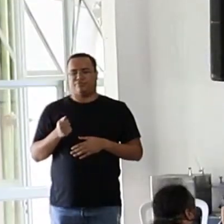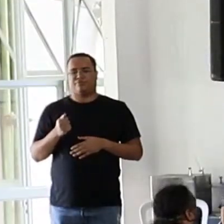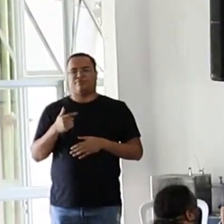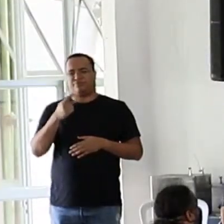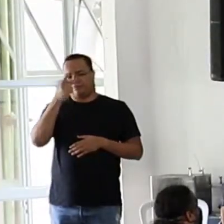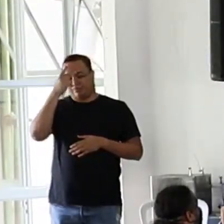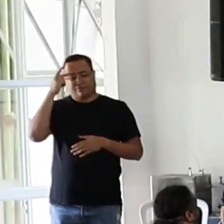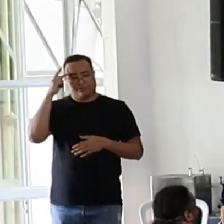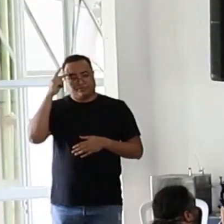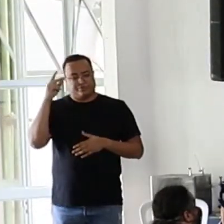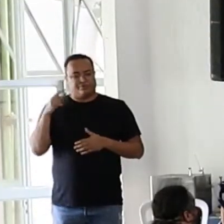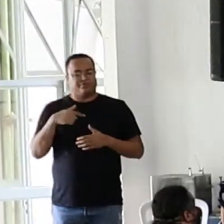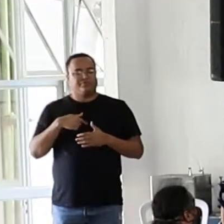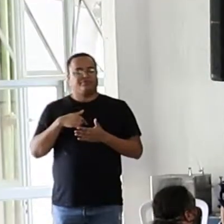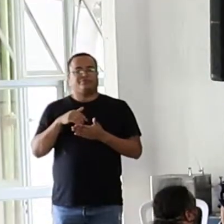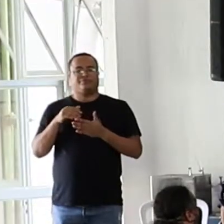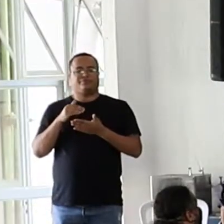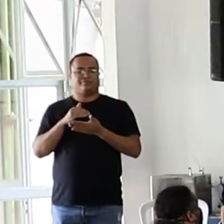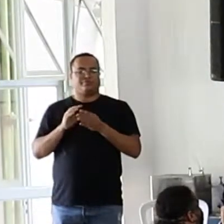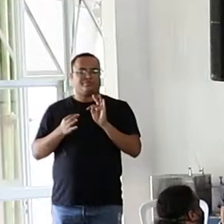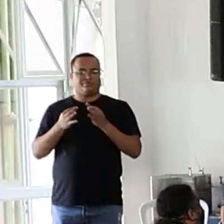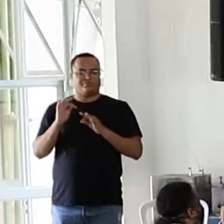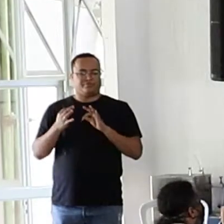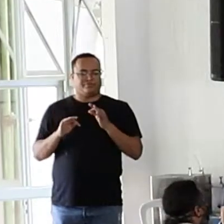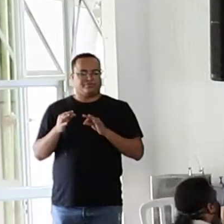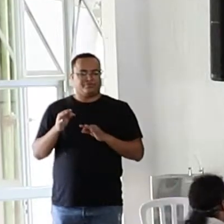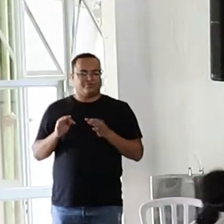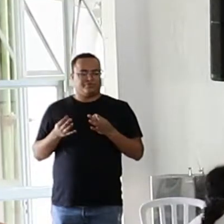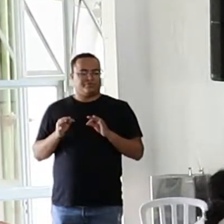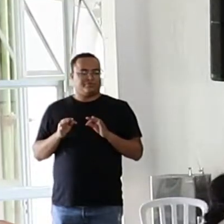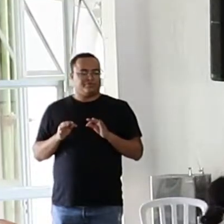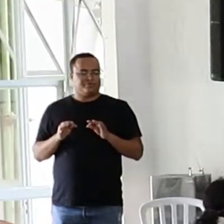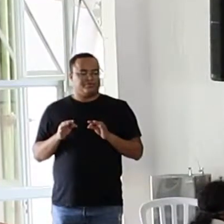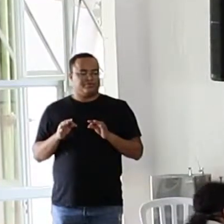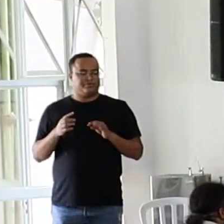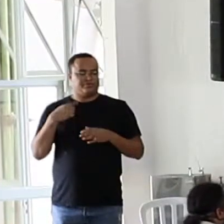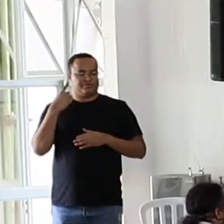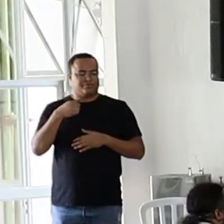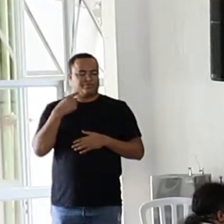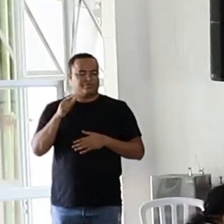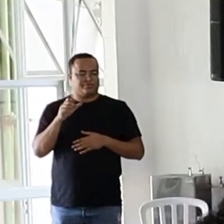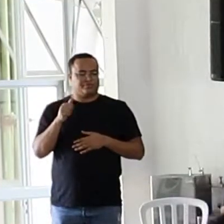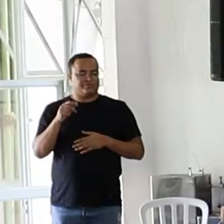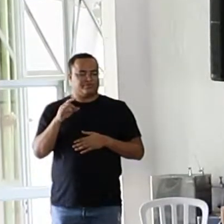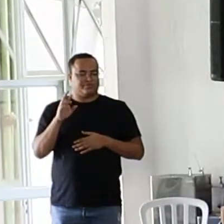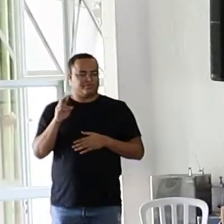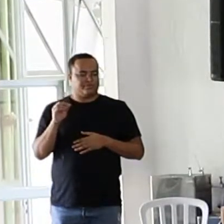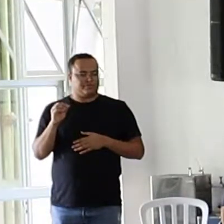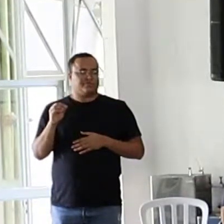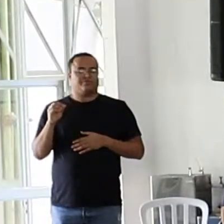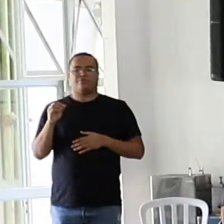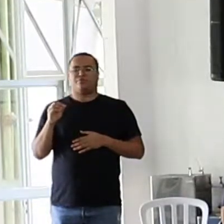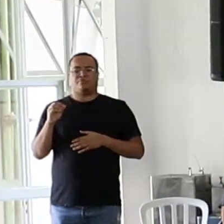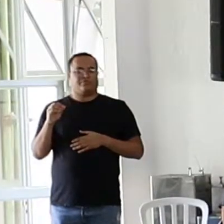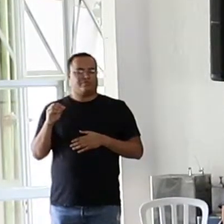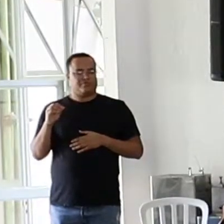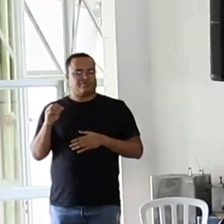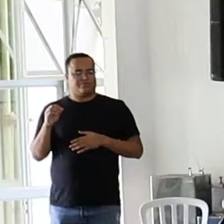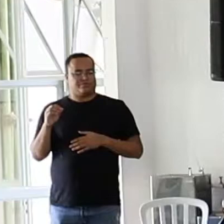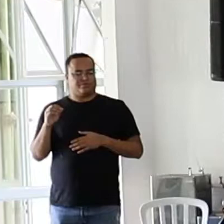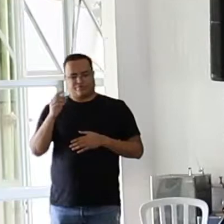pessoal da cdu turismo o deputado Leandro Pires